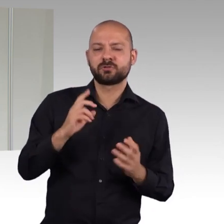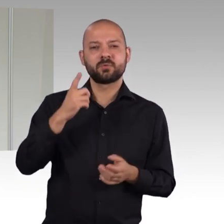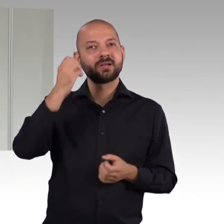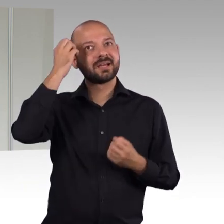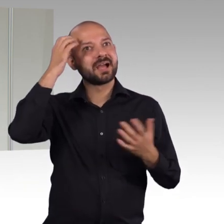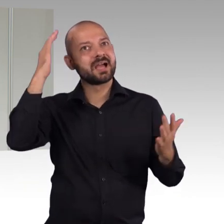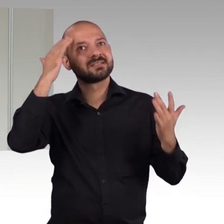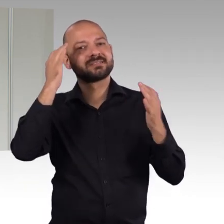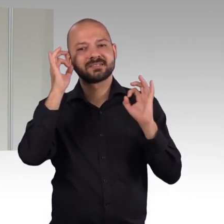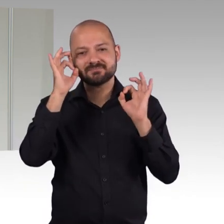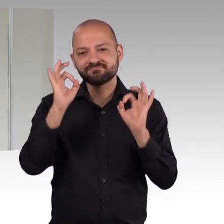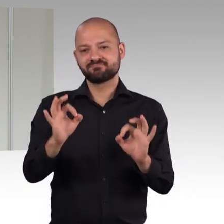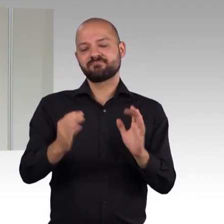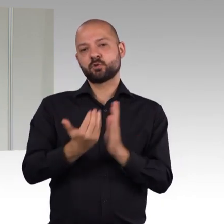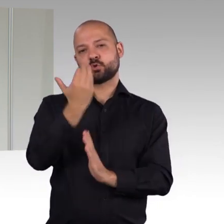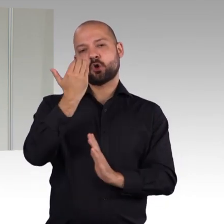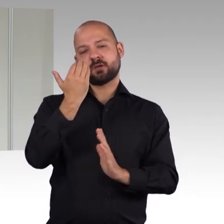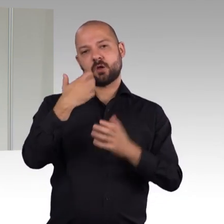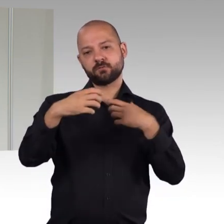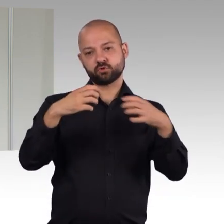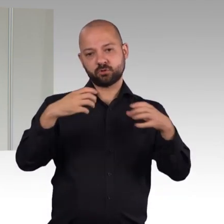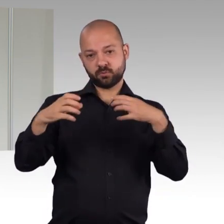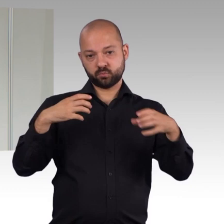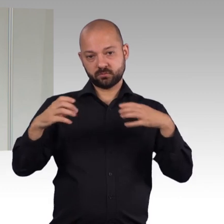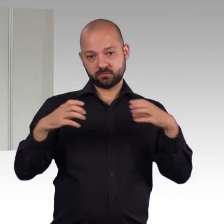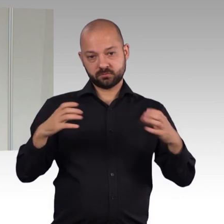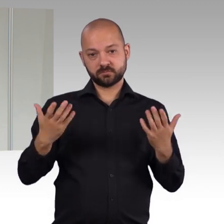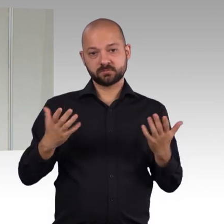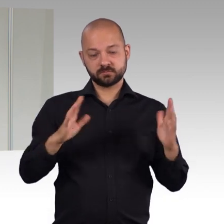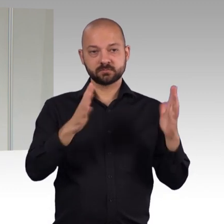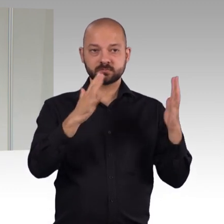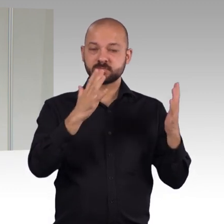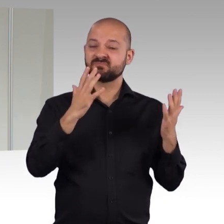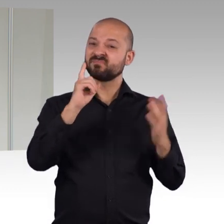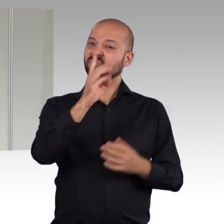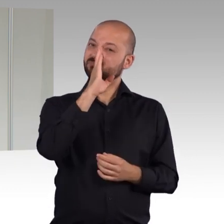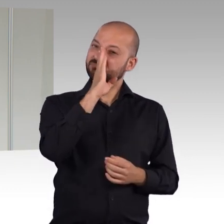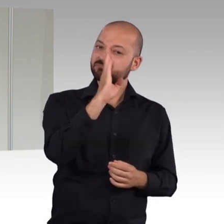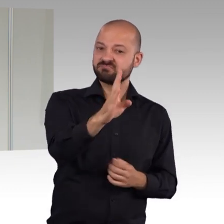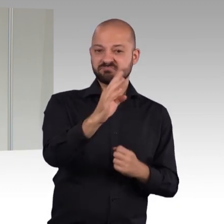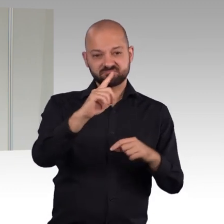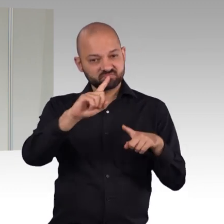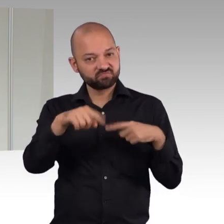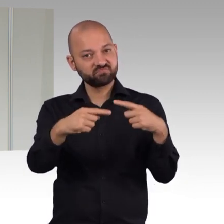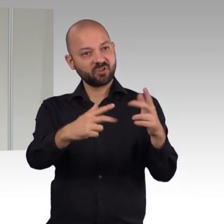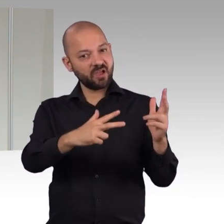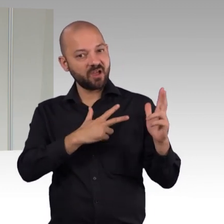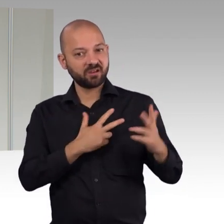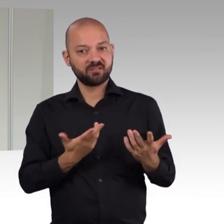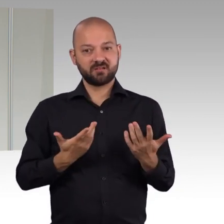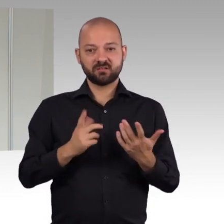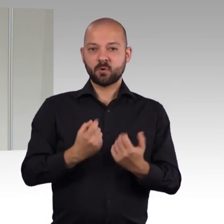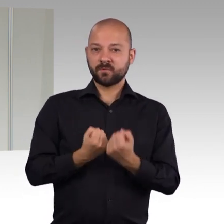Soldaten und eine schlagkräftige Armee mit der Befähigung zum Kampf. Wie aber kann man von